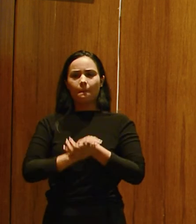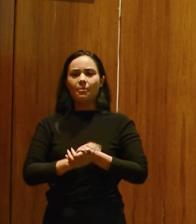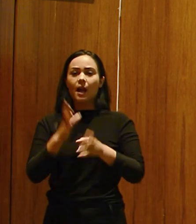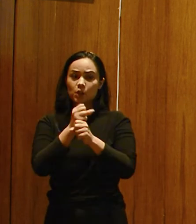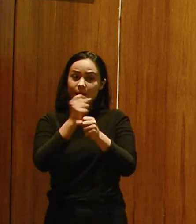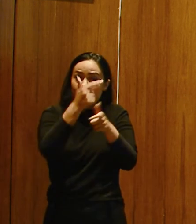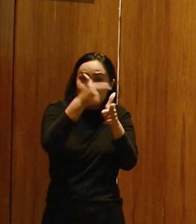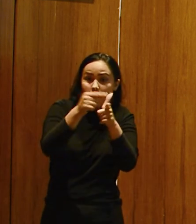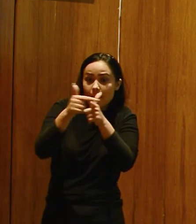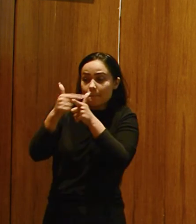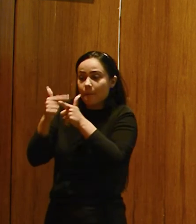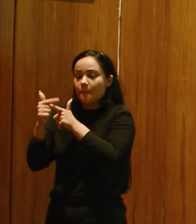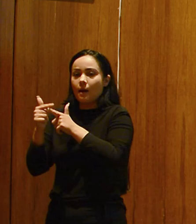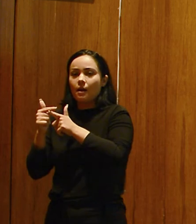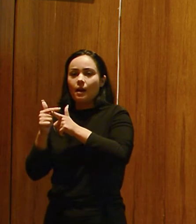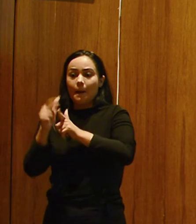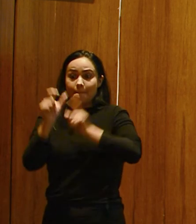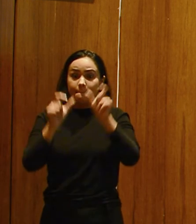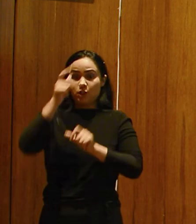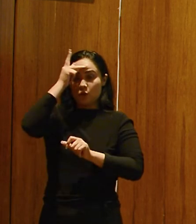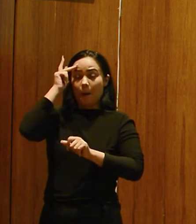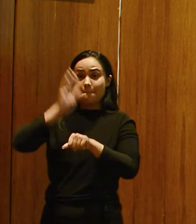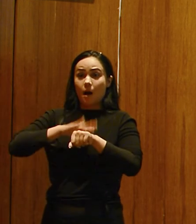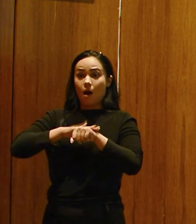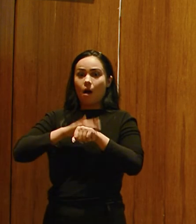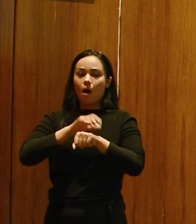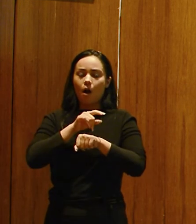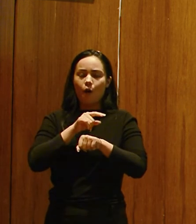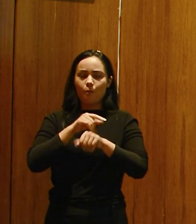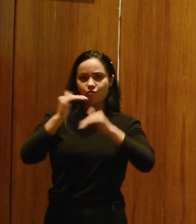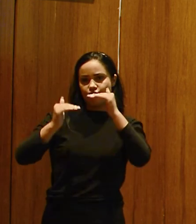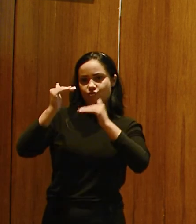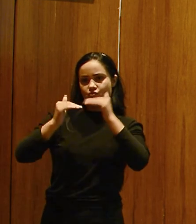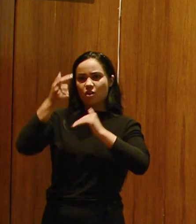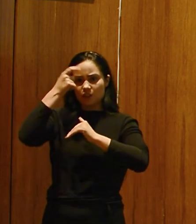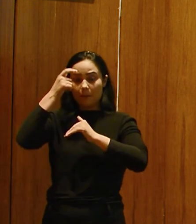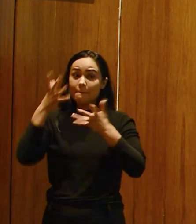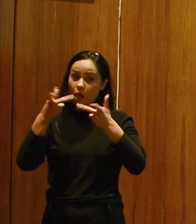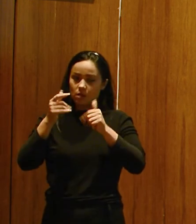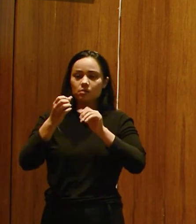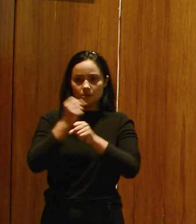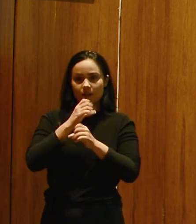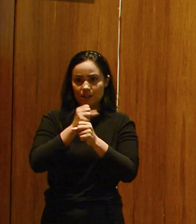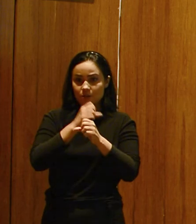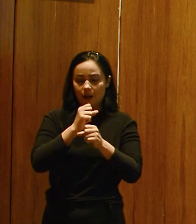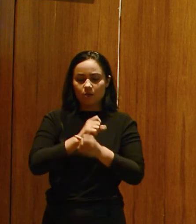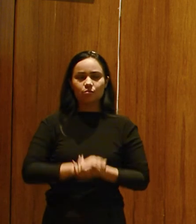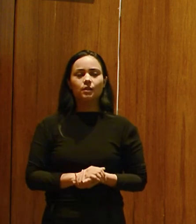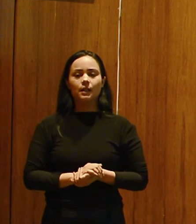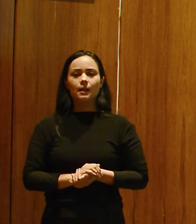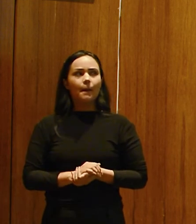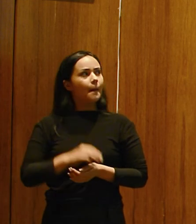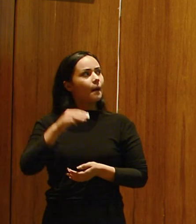resultados parciais. Os sujeitos com maior pontuação nos testes cognitivos, que têm melhores resultados no ACE e